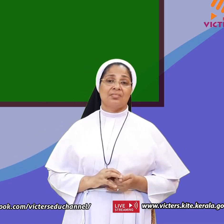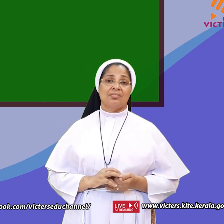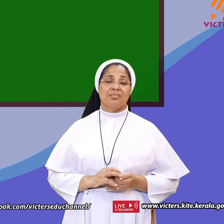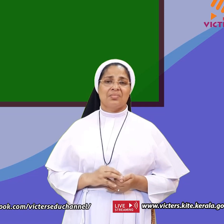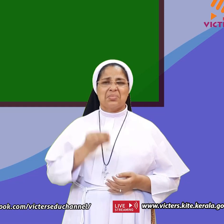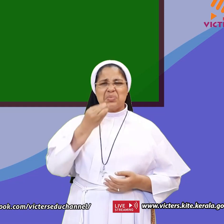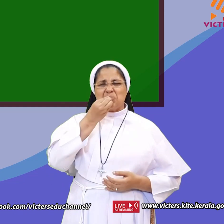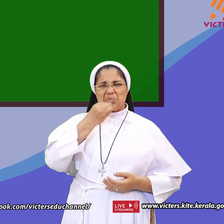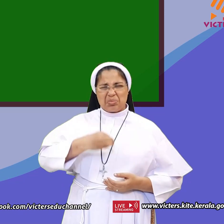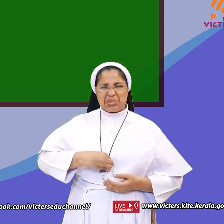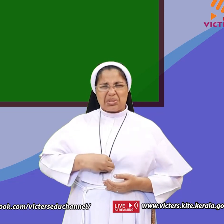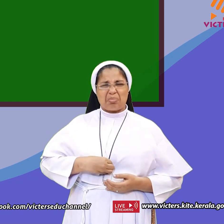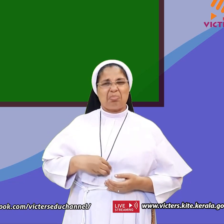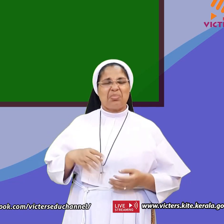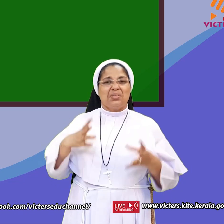വിശപ്പ് മാറ്റാനായി